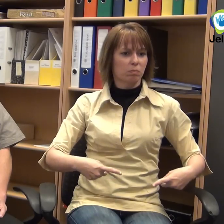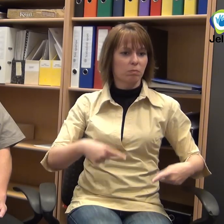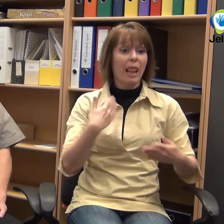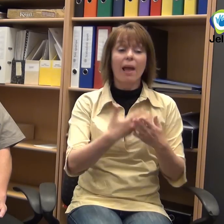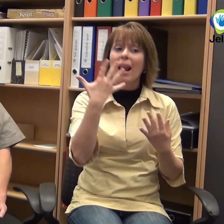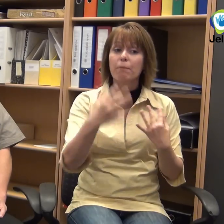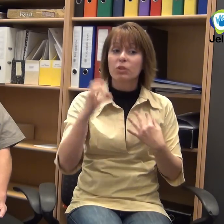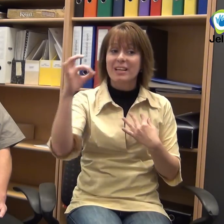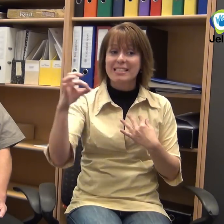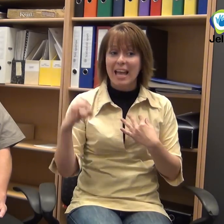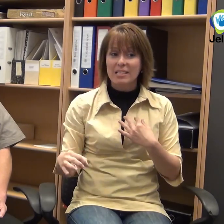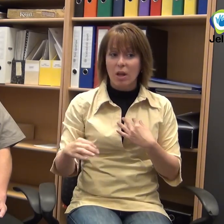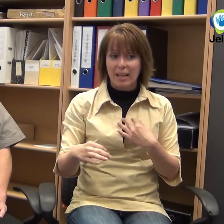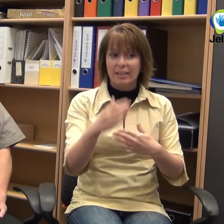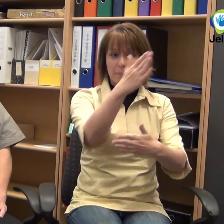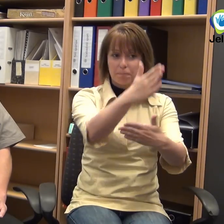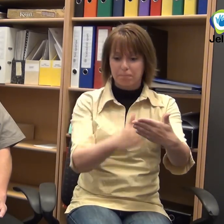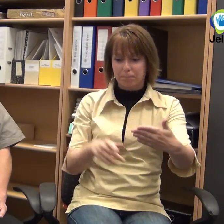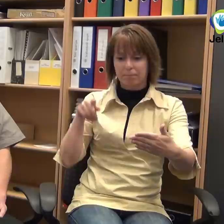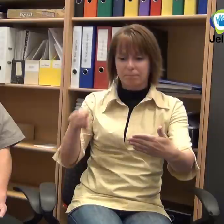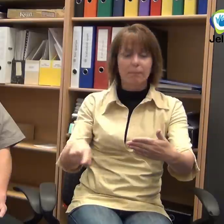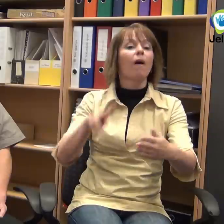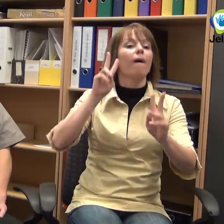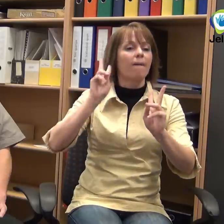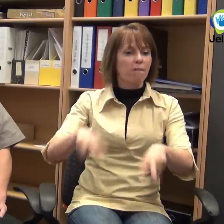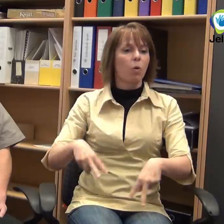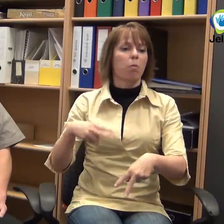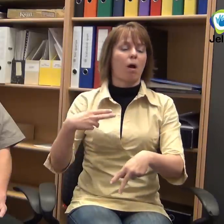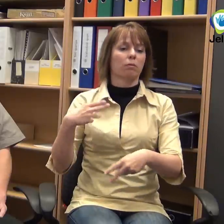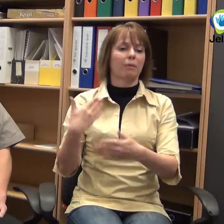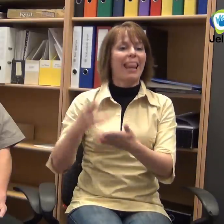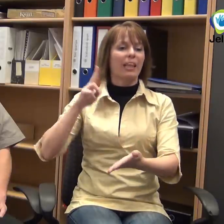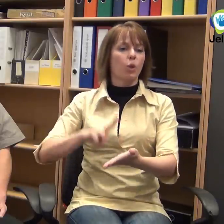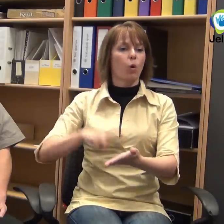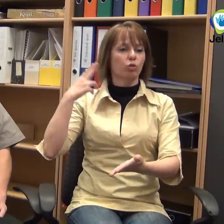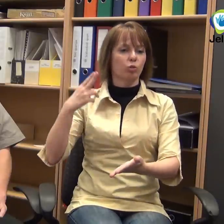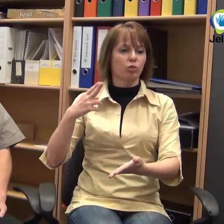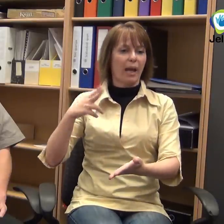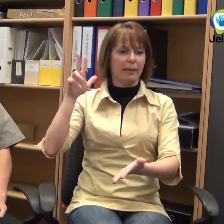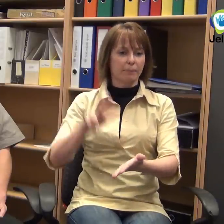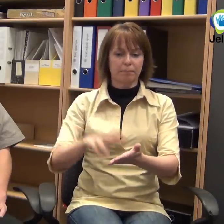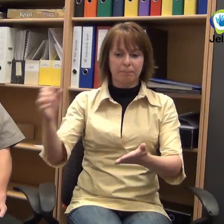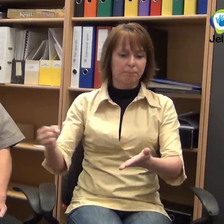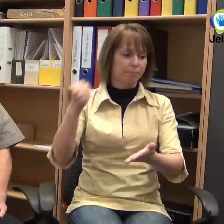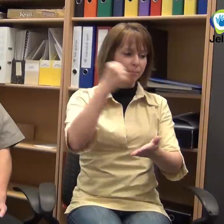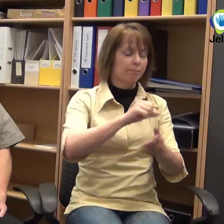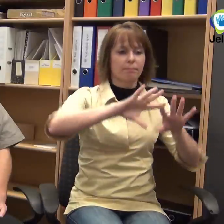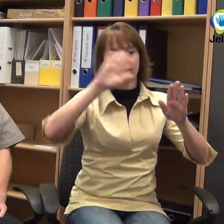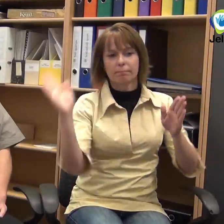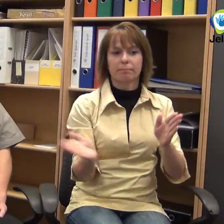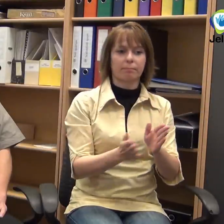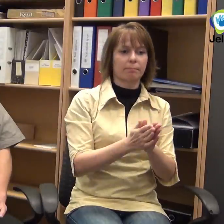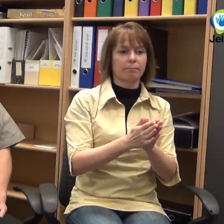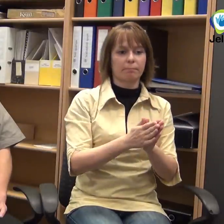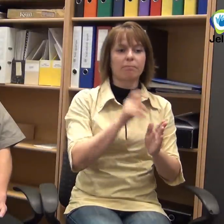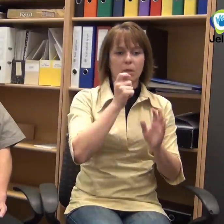legalább 50%-ban, hogy ennek tényleg létjogosultsága van ennek a rendezvénynek Magyarországon.